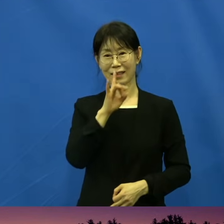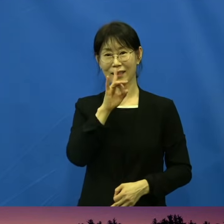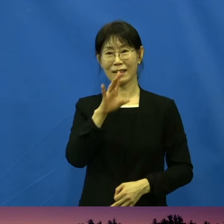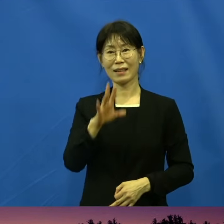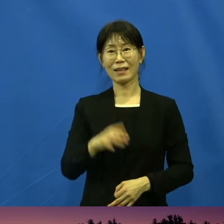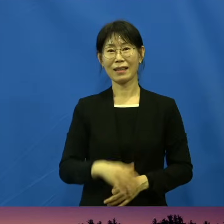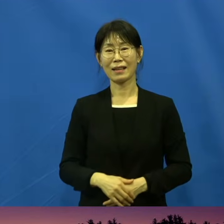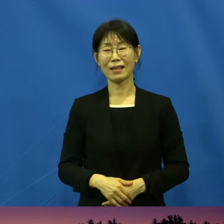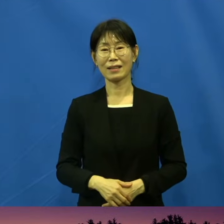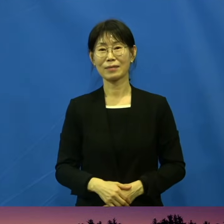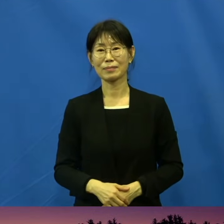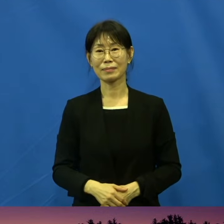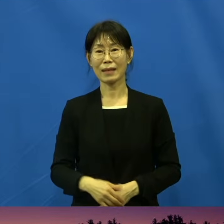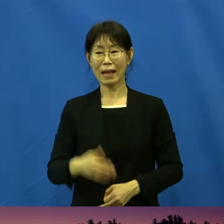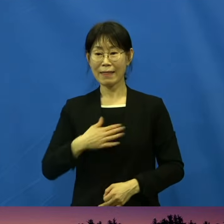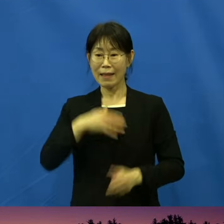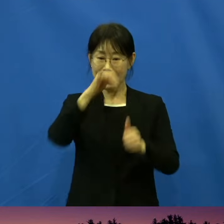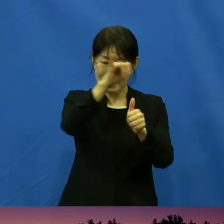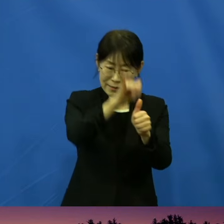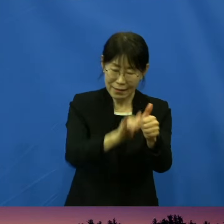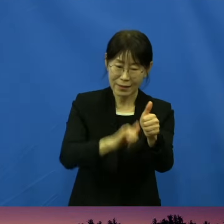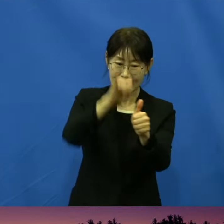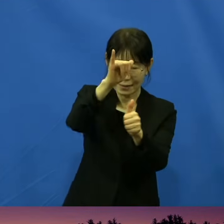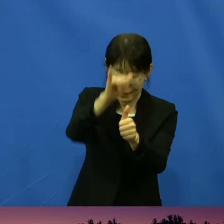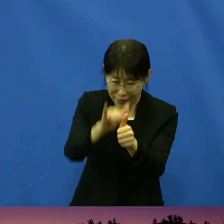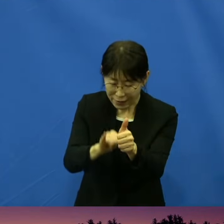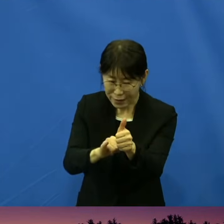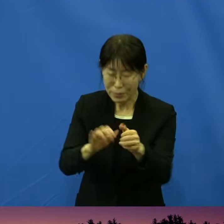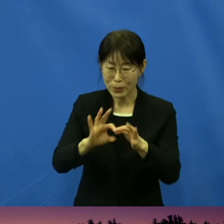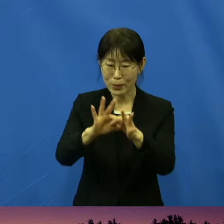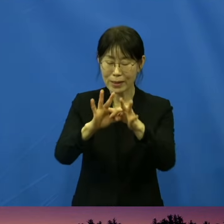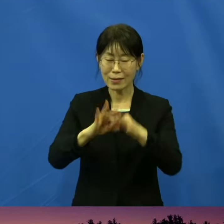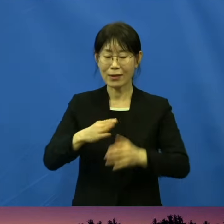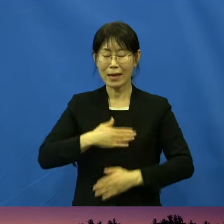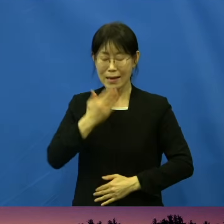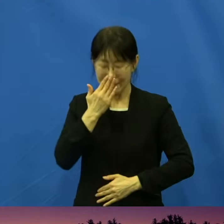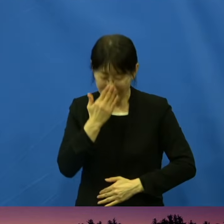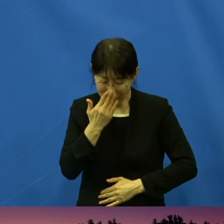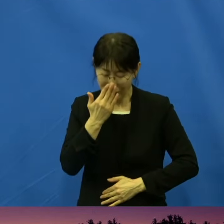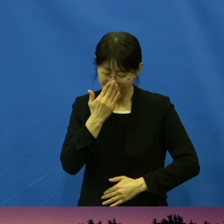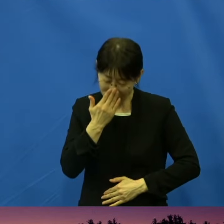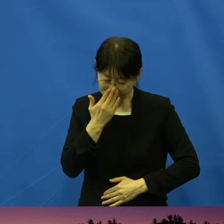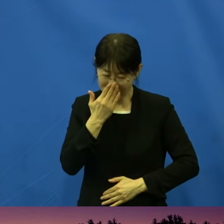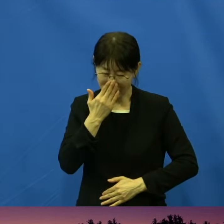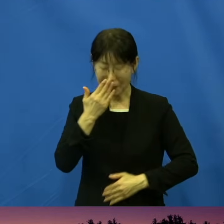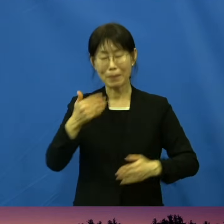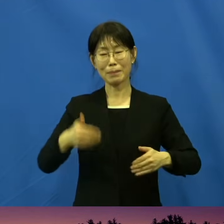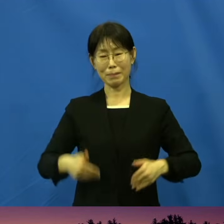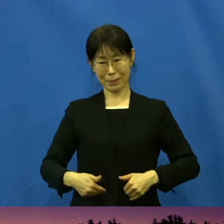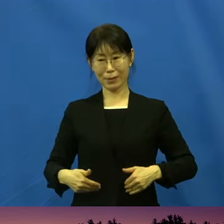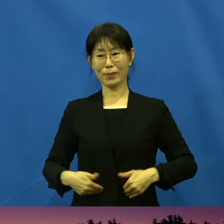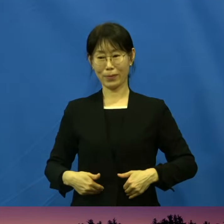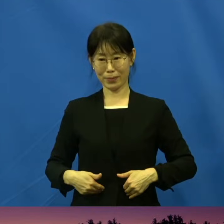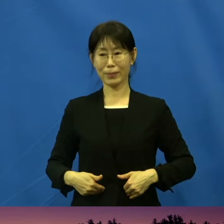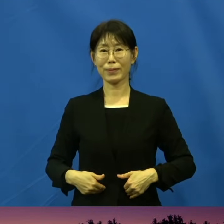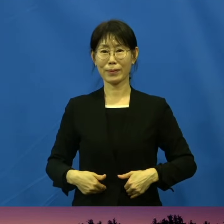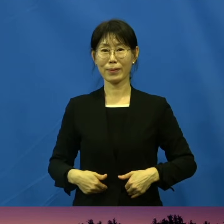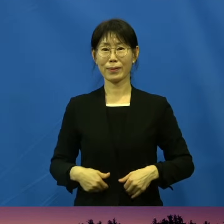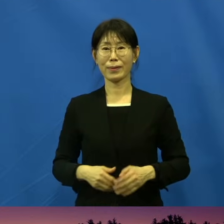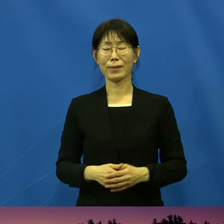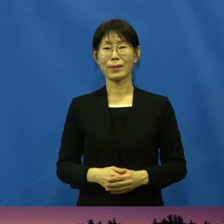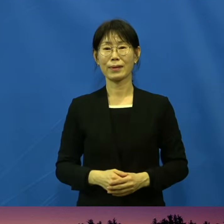그 봉사나 우리의 섬김을 통해 내가 얼마나 죽어지느냐의 경험을 해야 되는, 그리스도와 함께 죽어지는 경험,